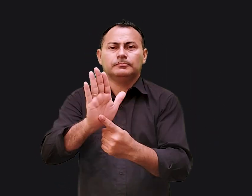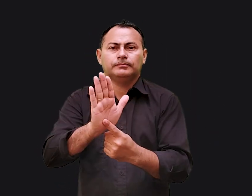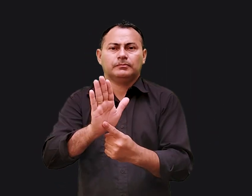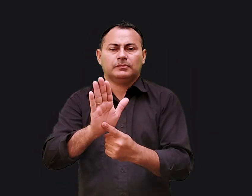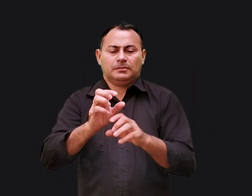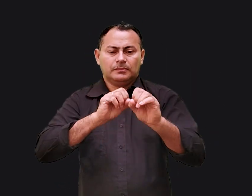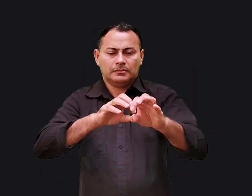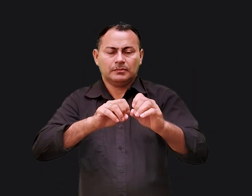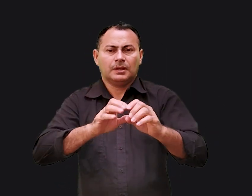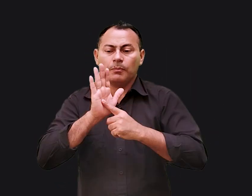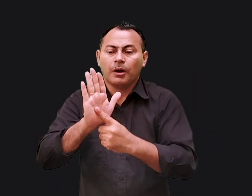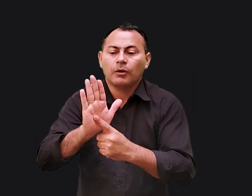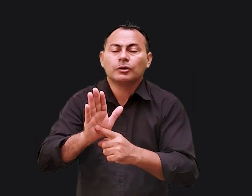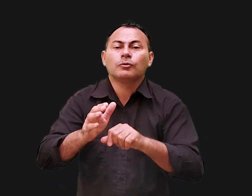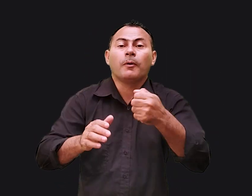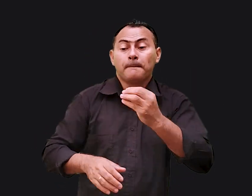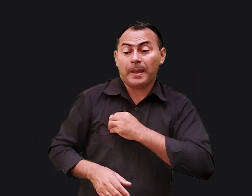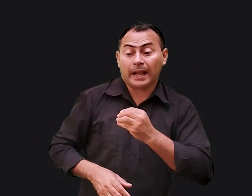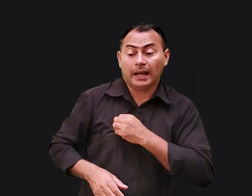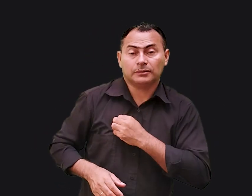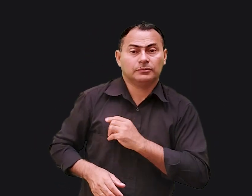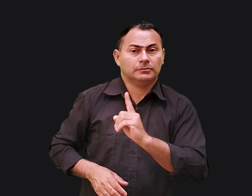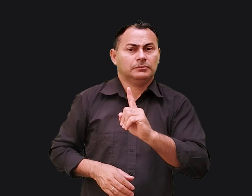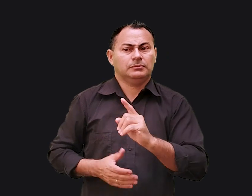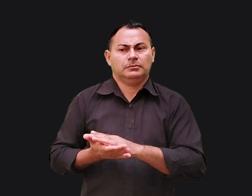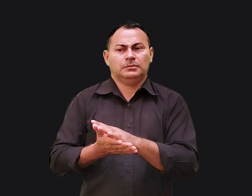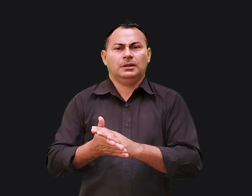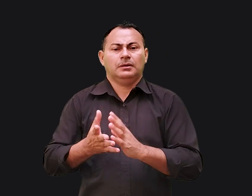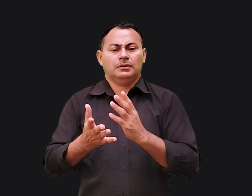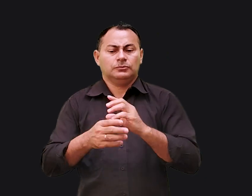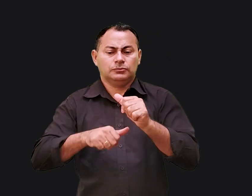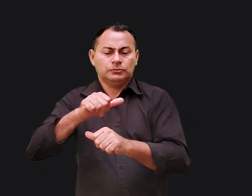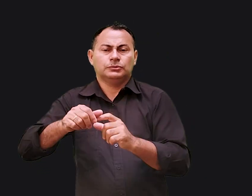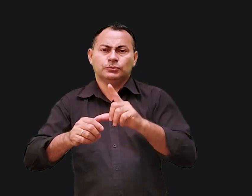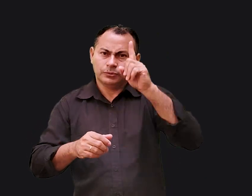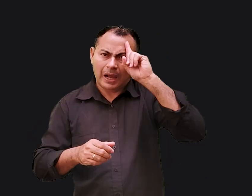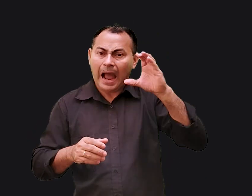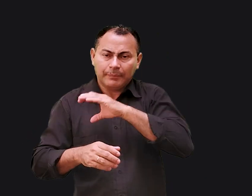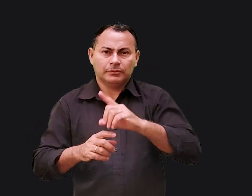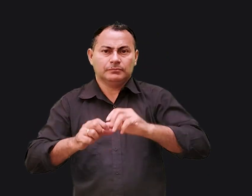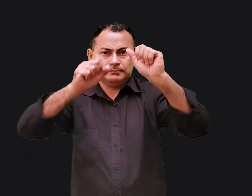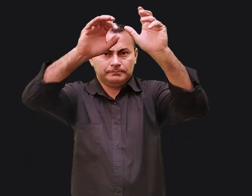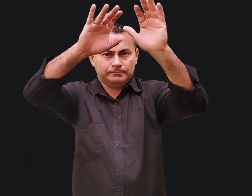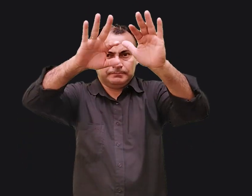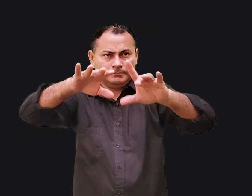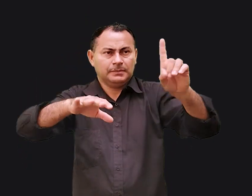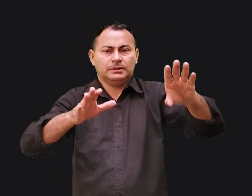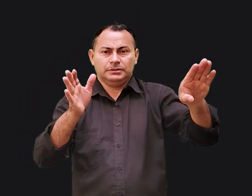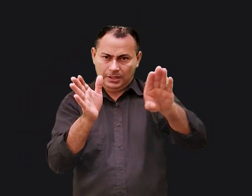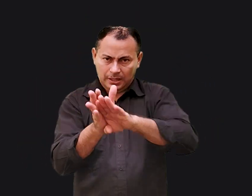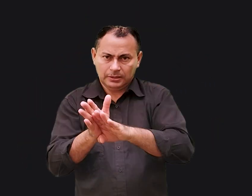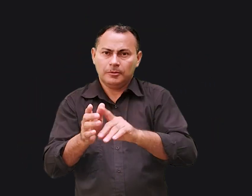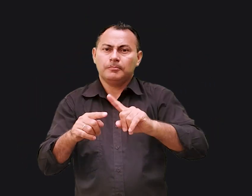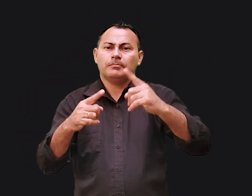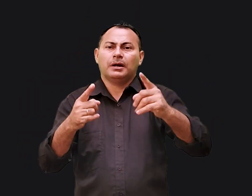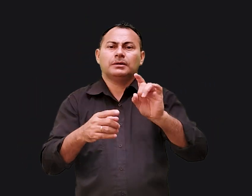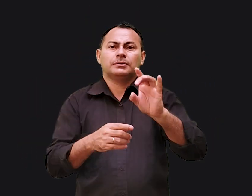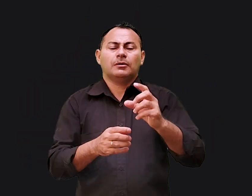mostraram que os sinais do pecado não são eliminados da noite para o dia. As bênçãos de Deus acabam chegando, mas só virão